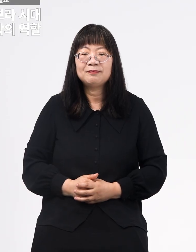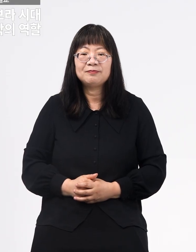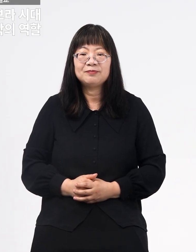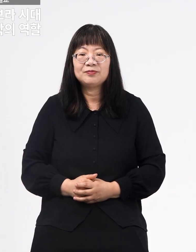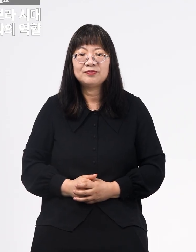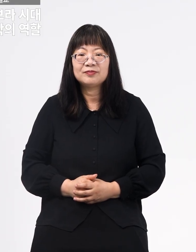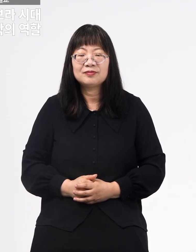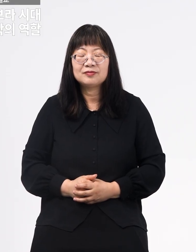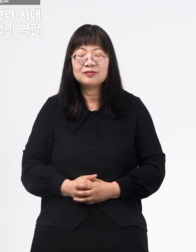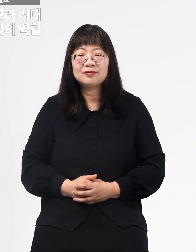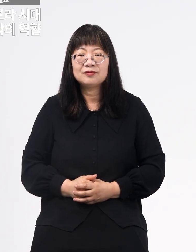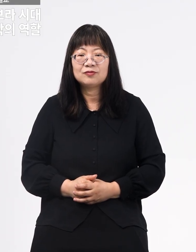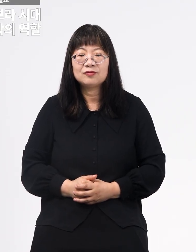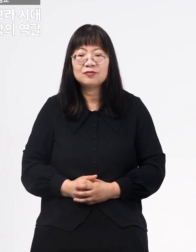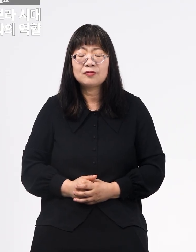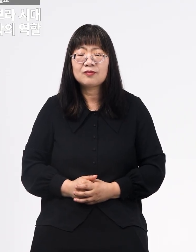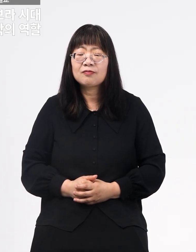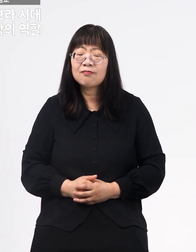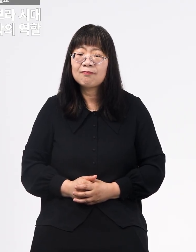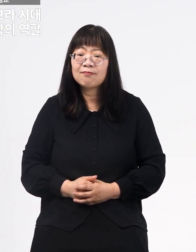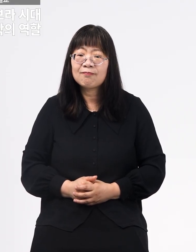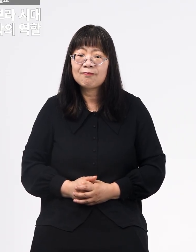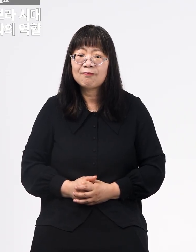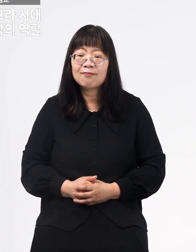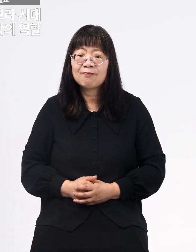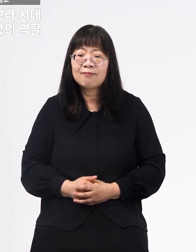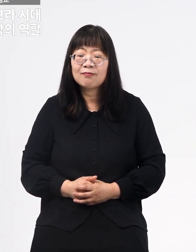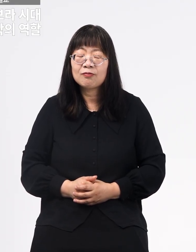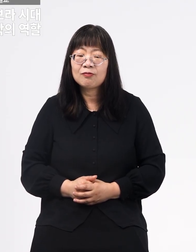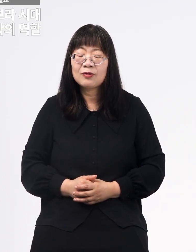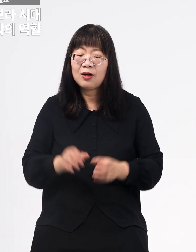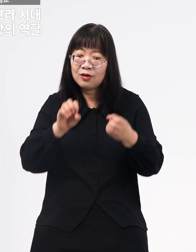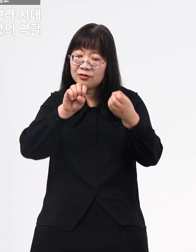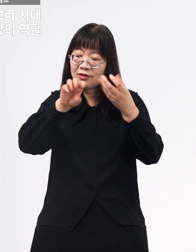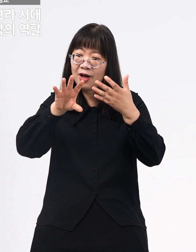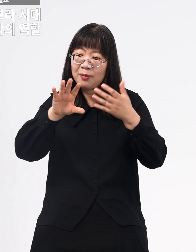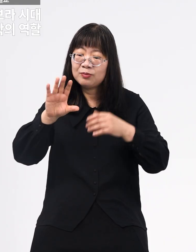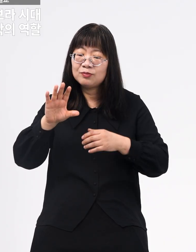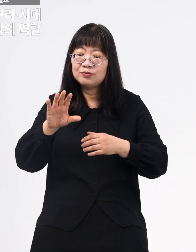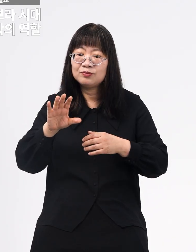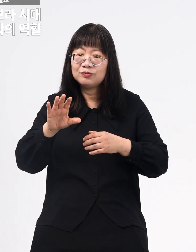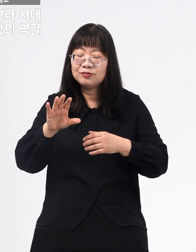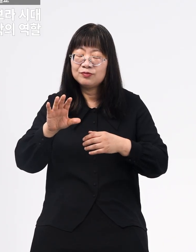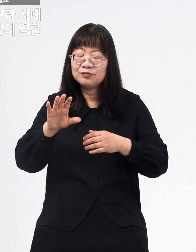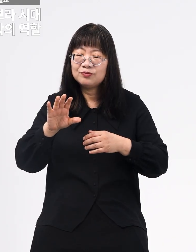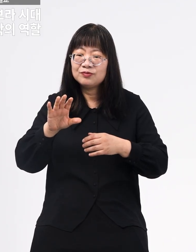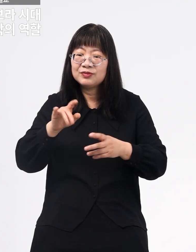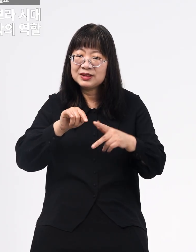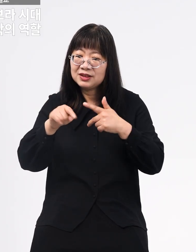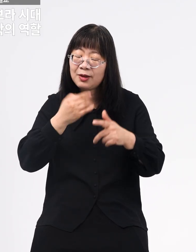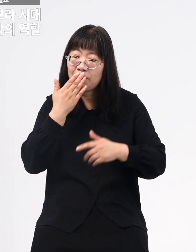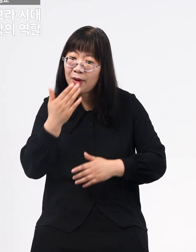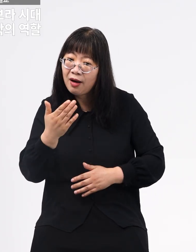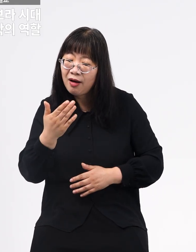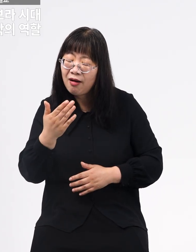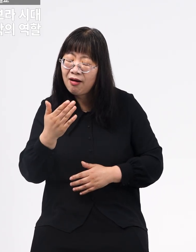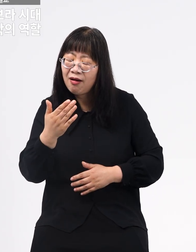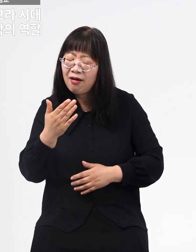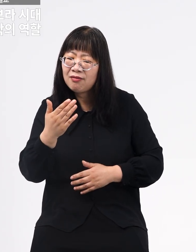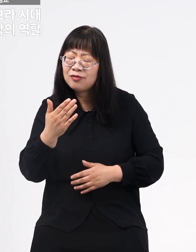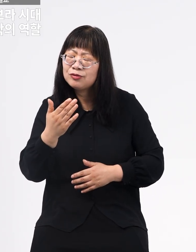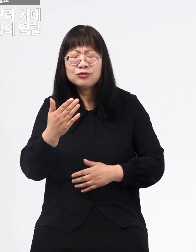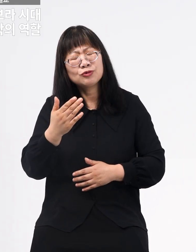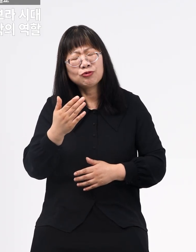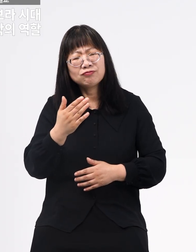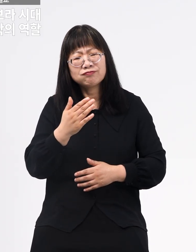이거 어색한 정도가 아니라 답이 되겠습니까? 이래가지고. 그런데